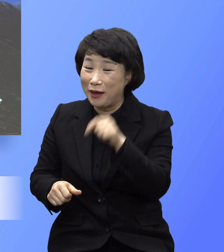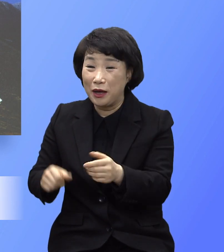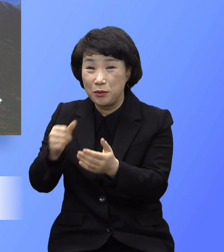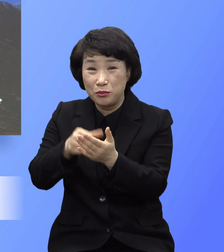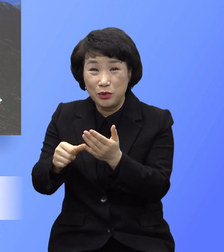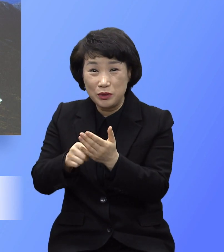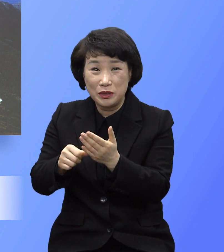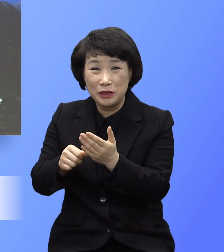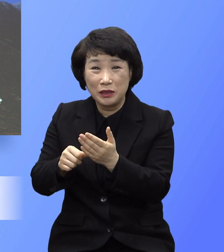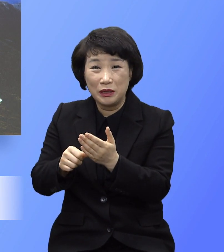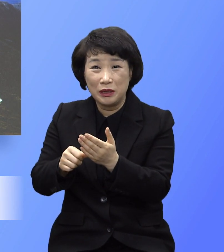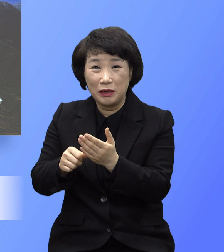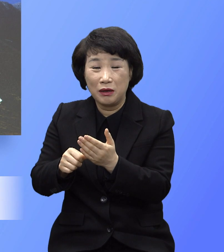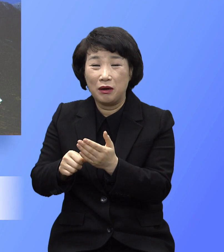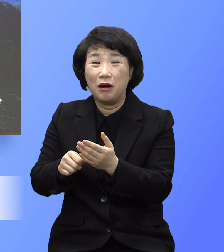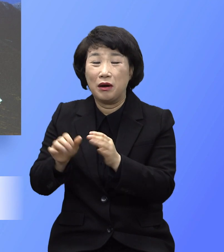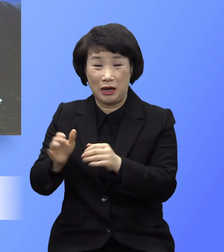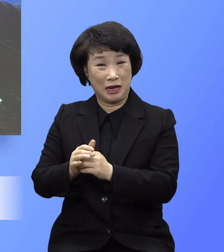비물질이요